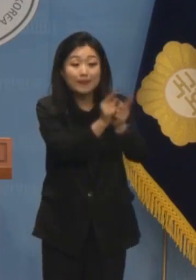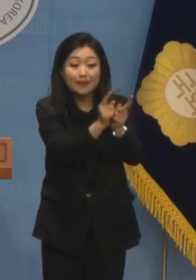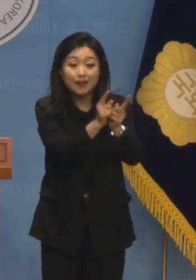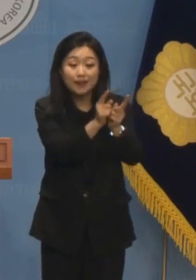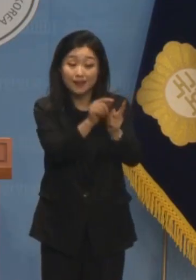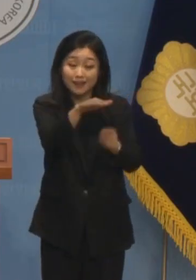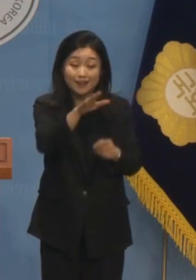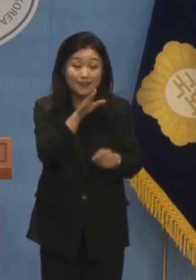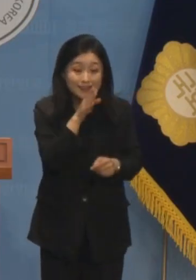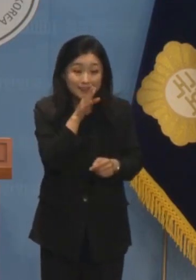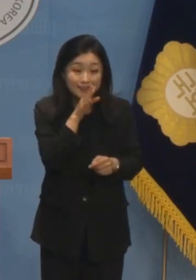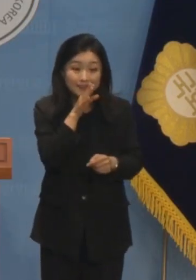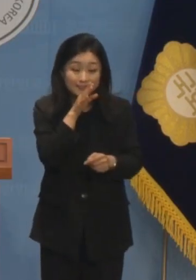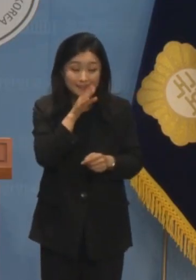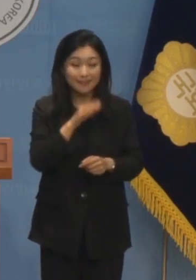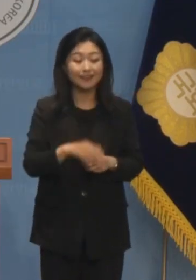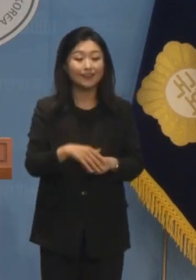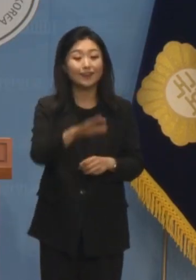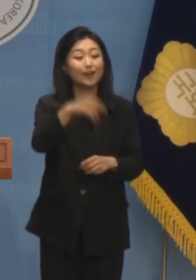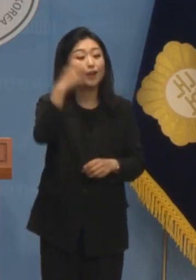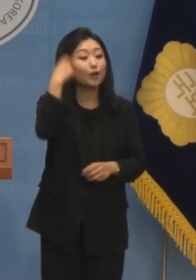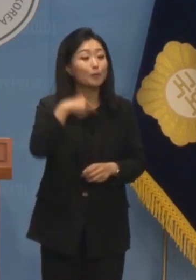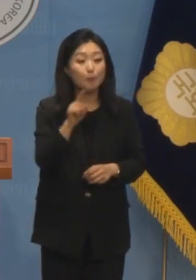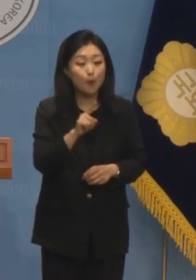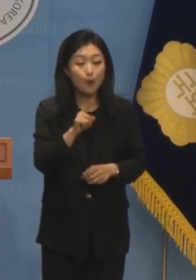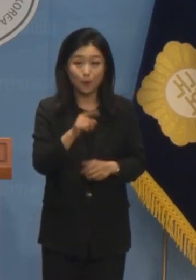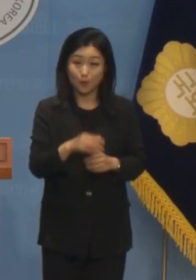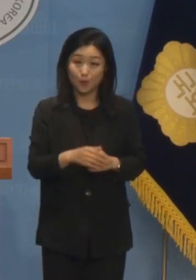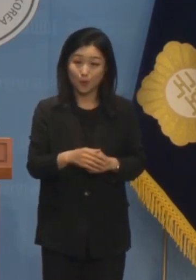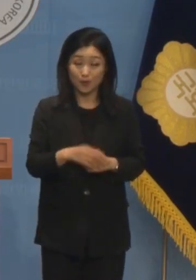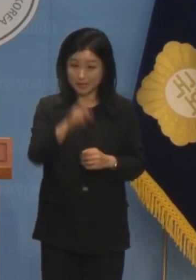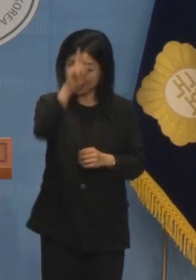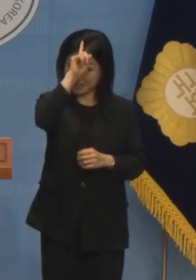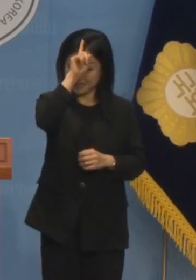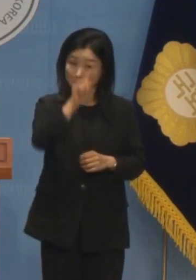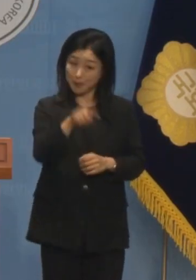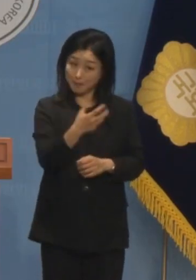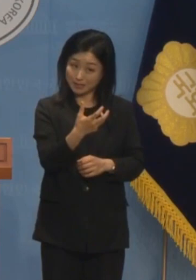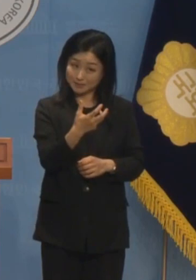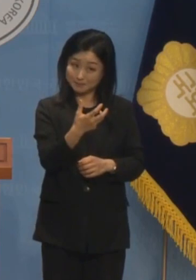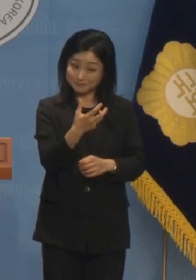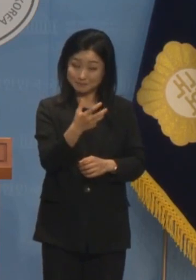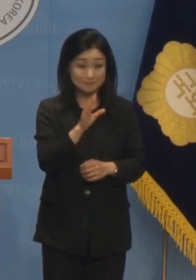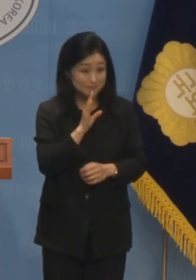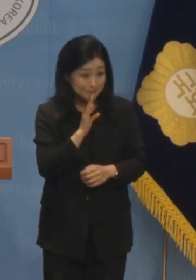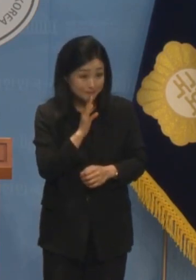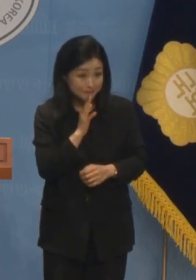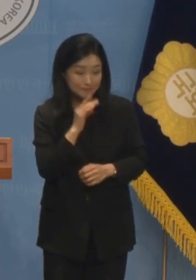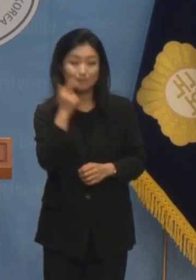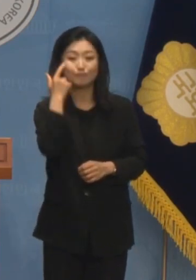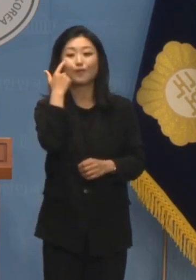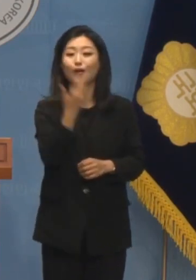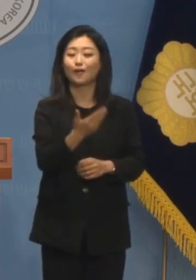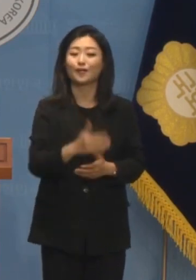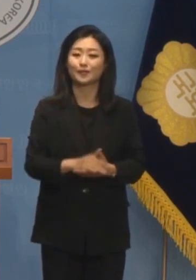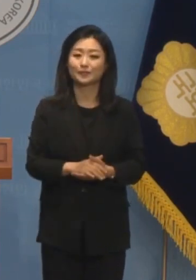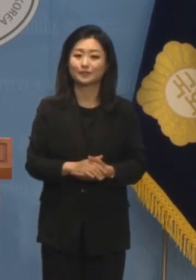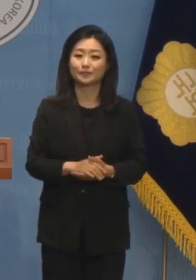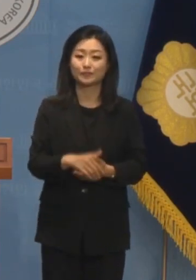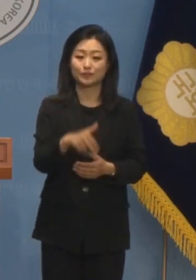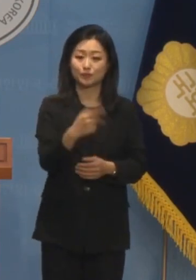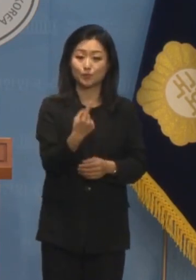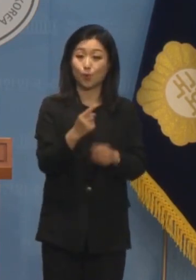개원하는 날 직접 만나시지 않았나? 한 대표 키가 180이거든 이라고 묻습니다. 이에